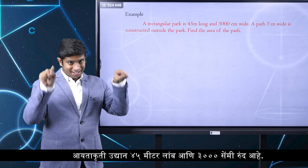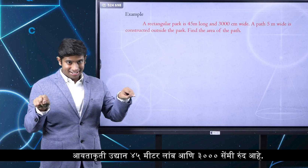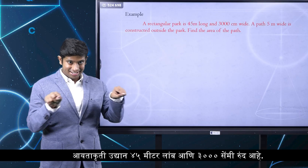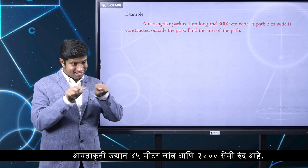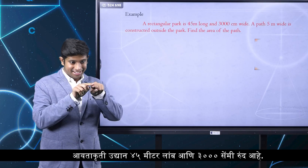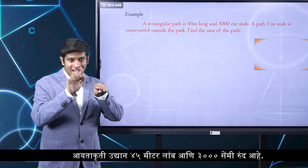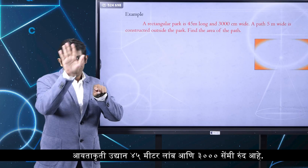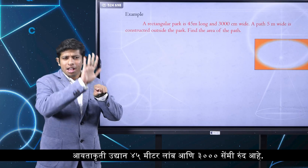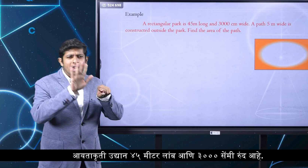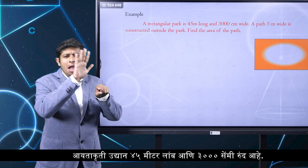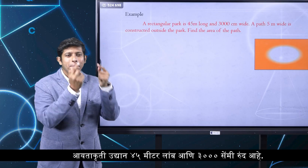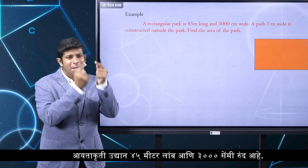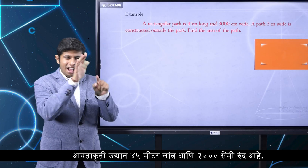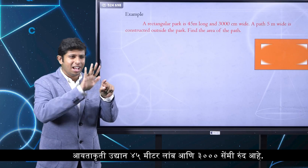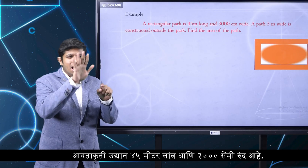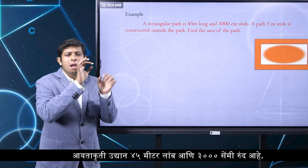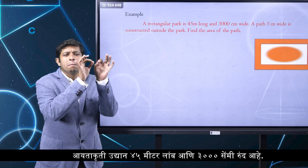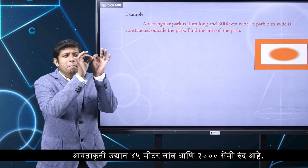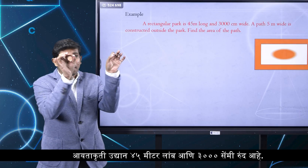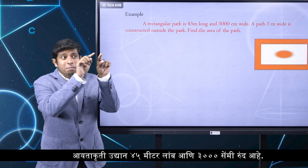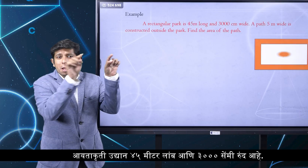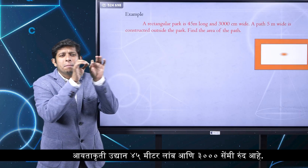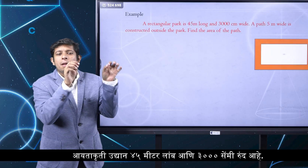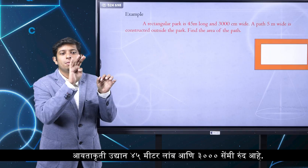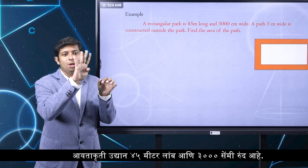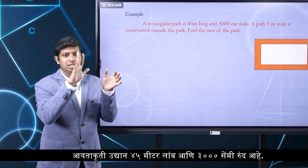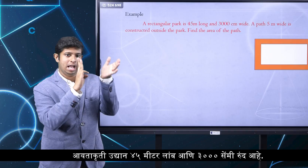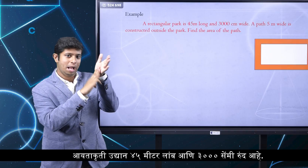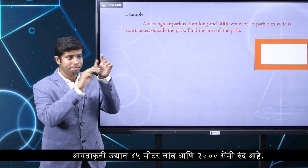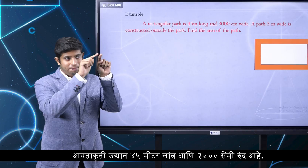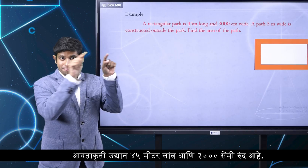आयताकृती उद्यान 45 मीटर लांब आणि 3000 सेंटीमीटर रुंद आहे.